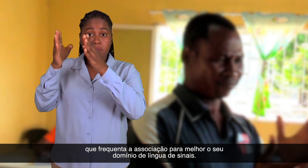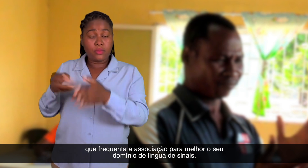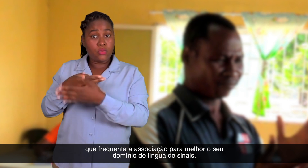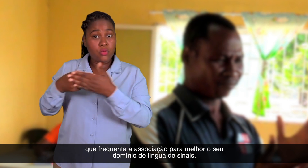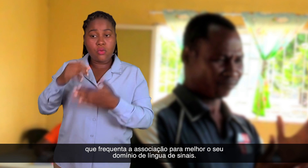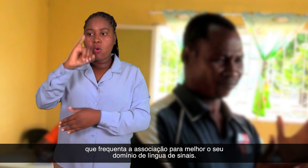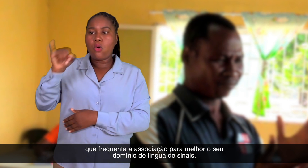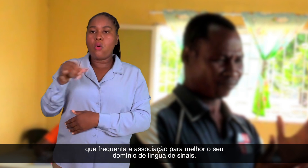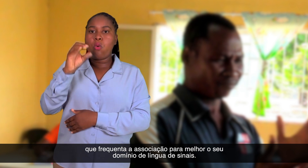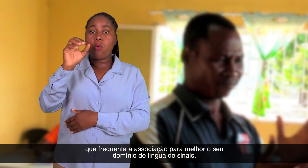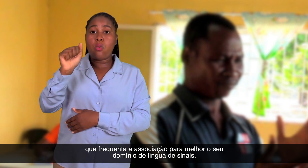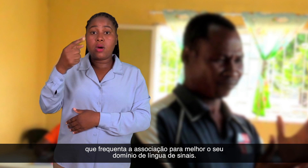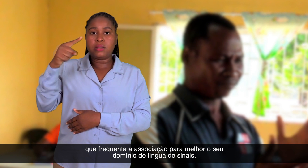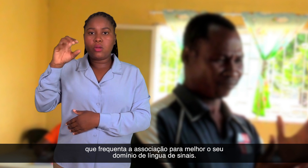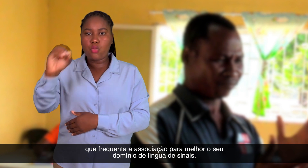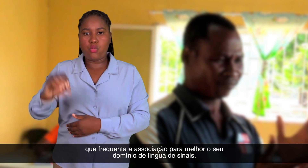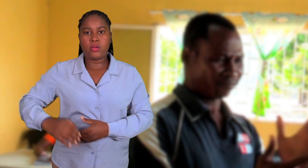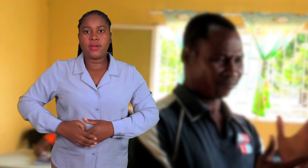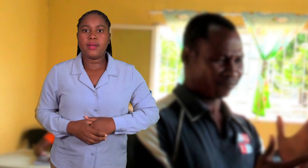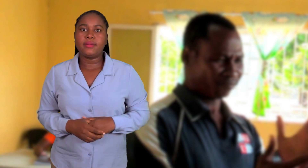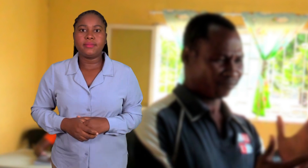melhorar o seu domínio de língua de sinais.